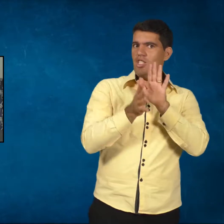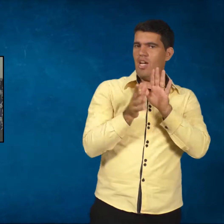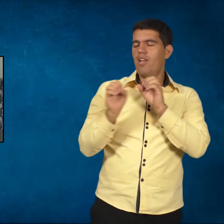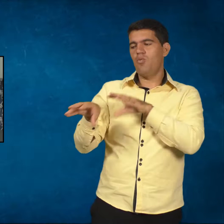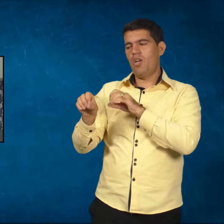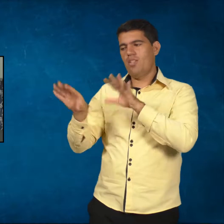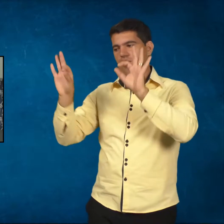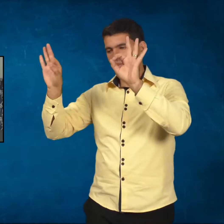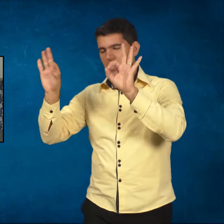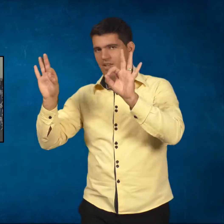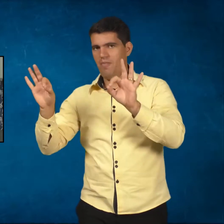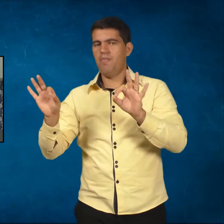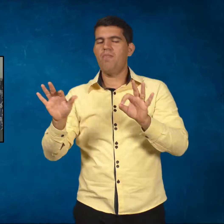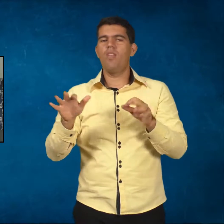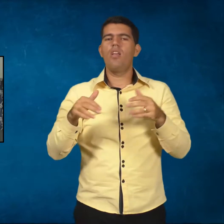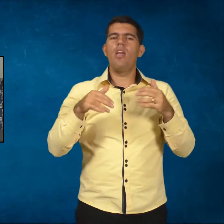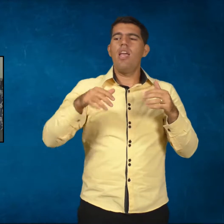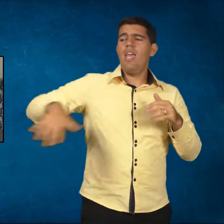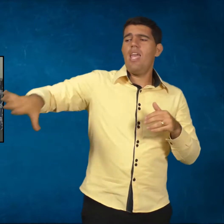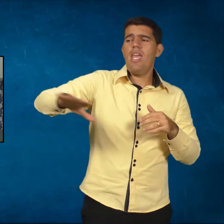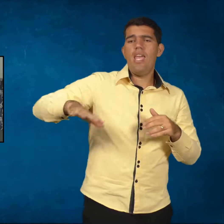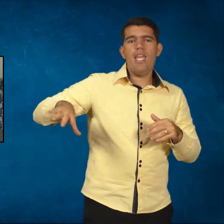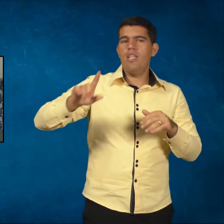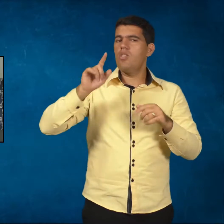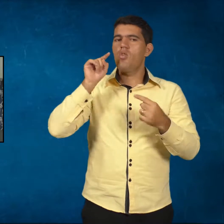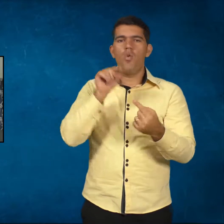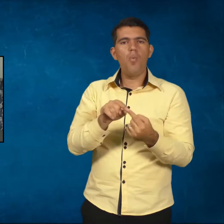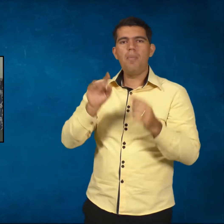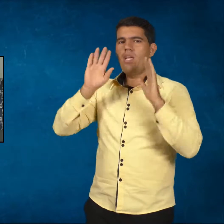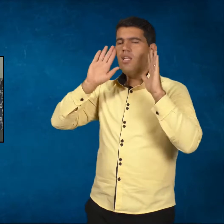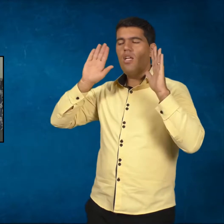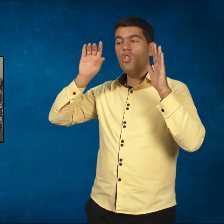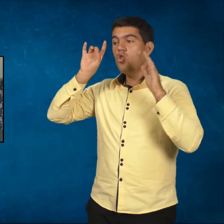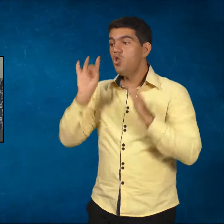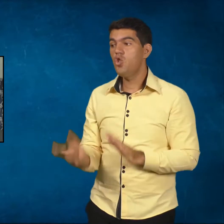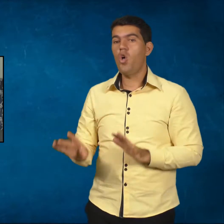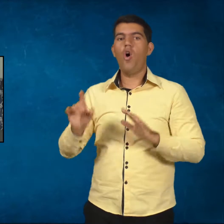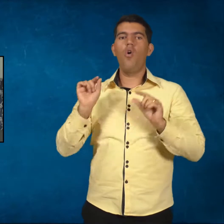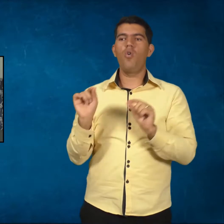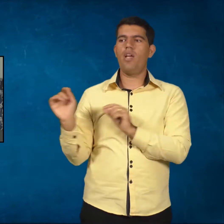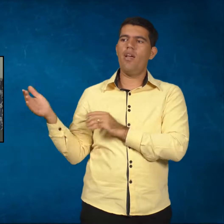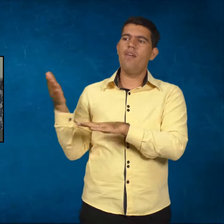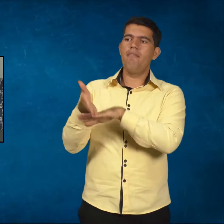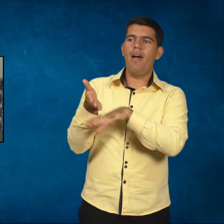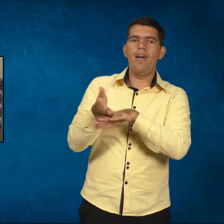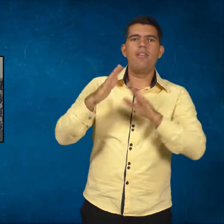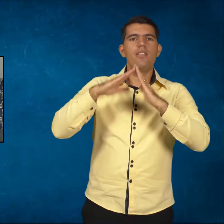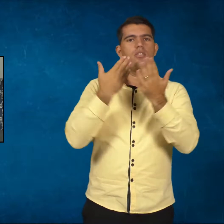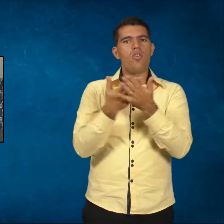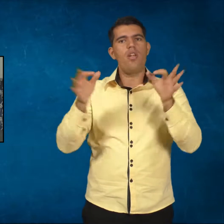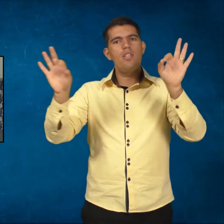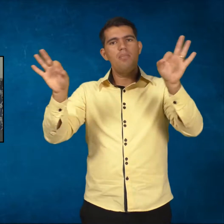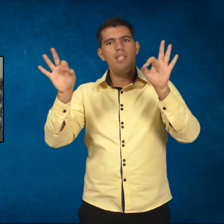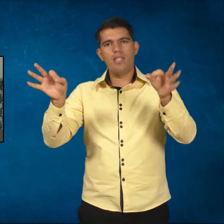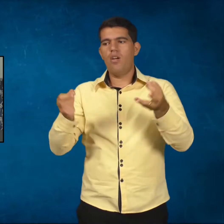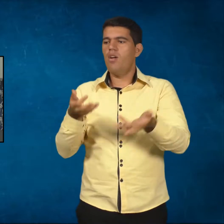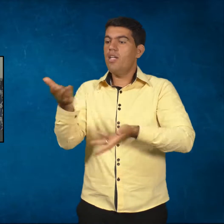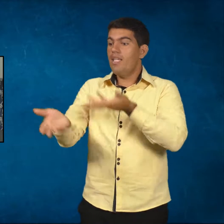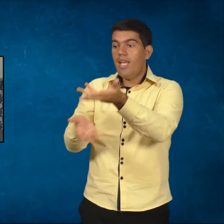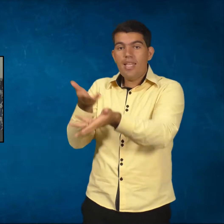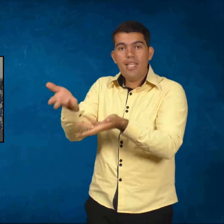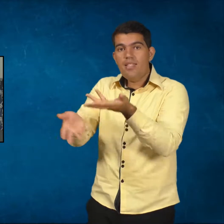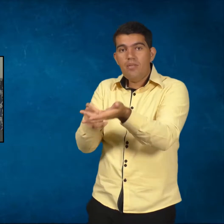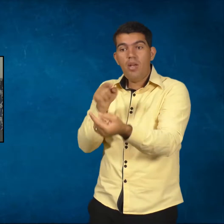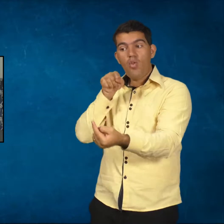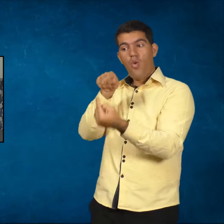Brasil, eles ficavam exclusivamente estudando em escolas especiais e recebendo um atendimento